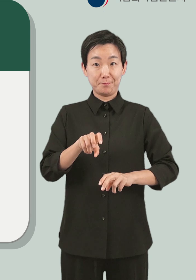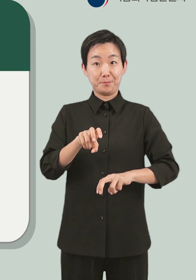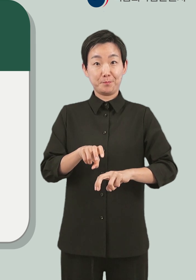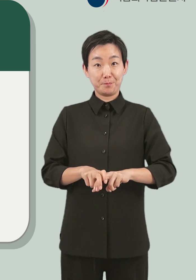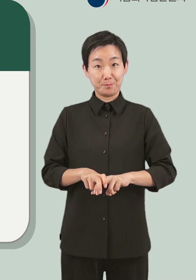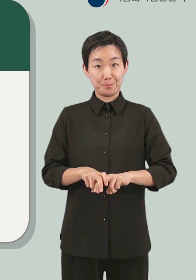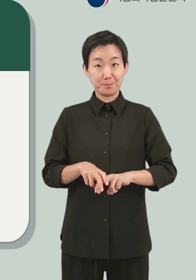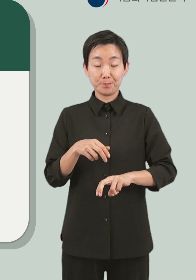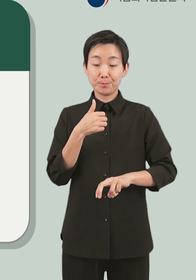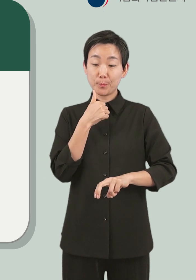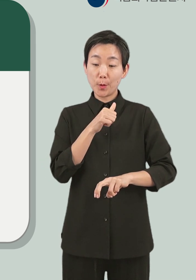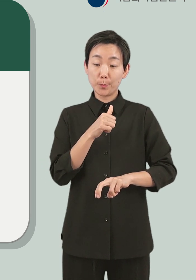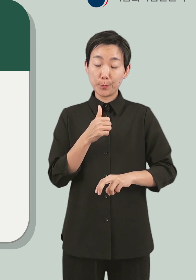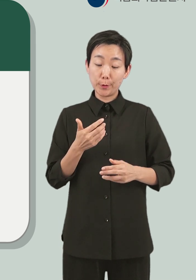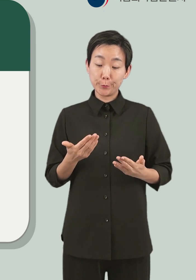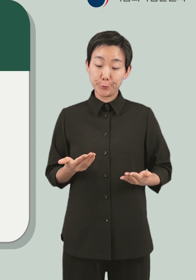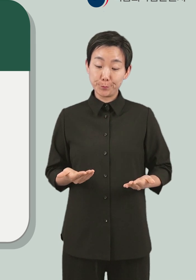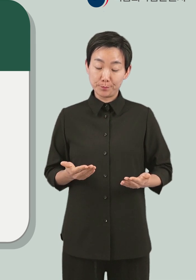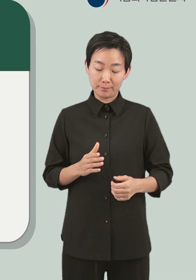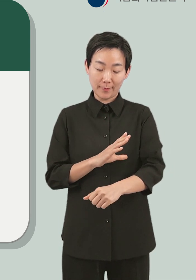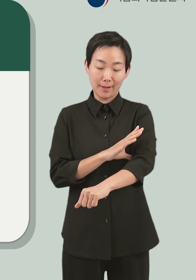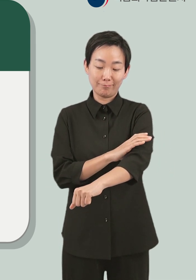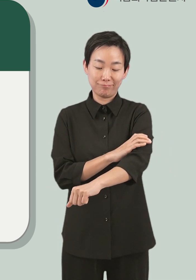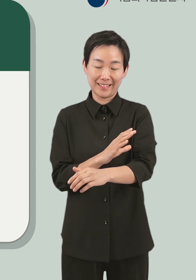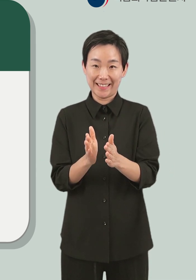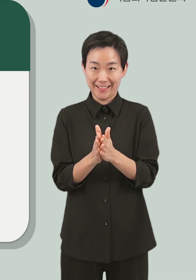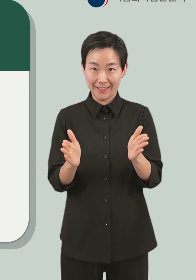5분은 안정을 취합니다.